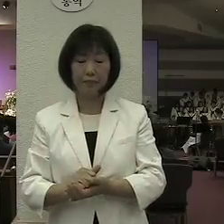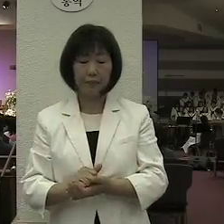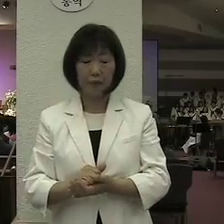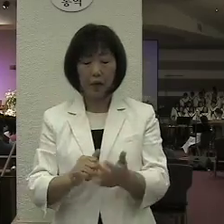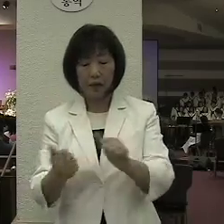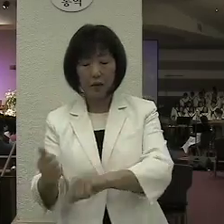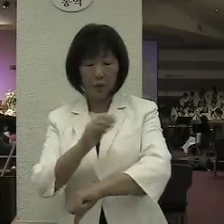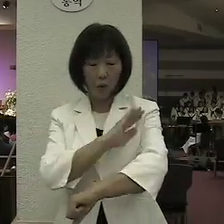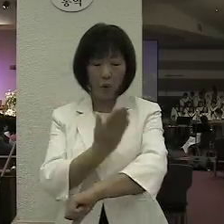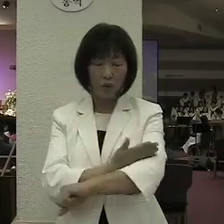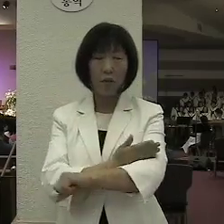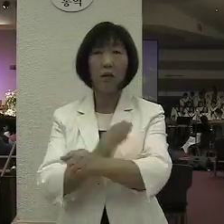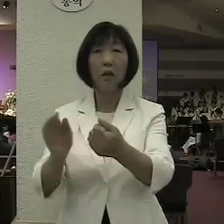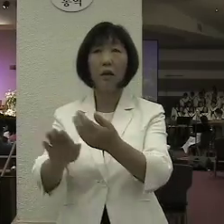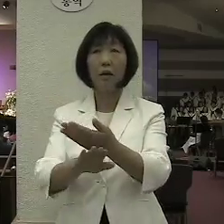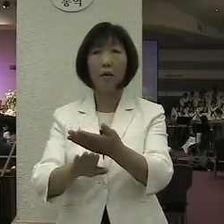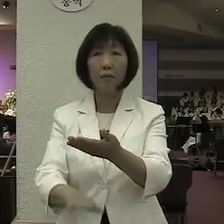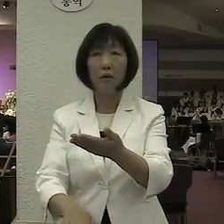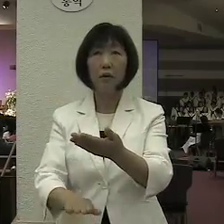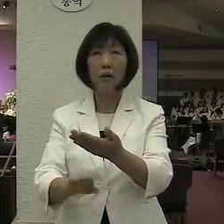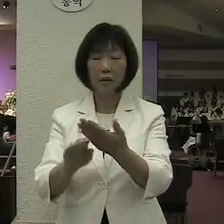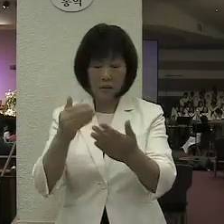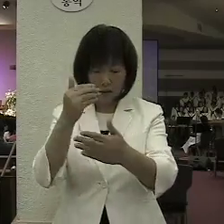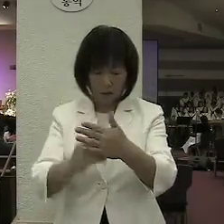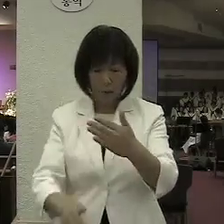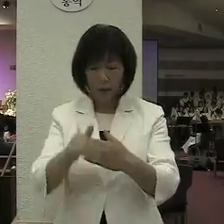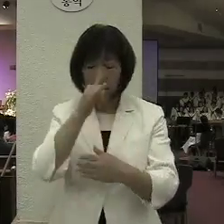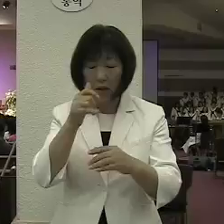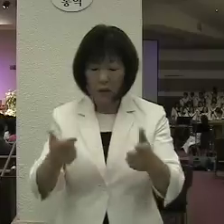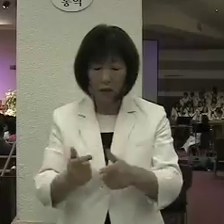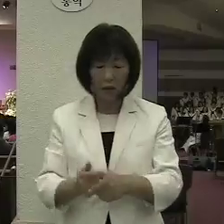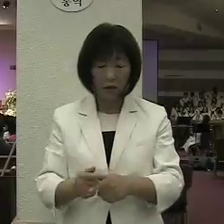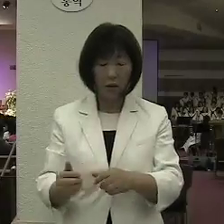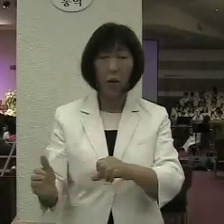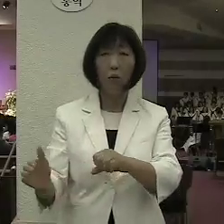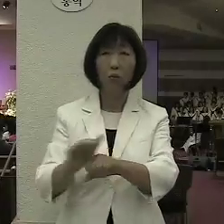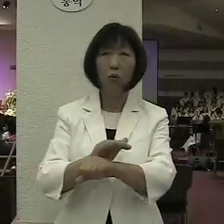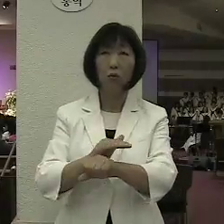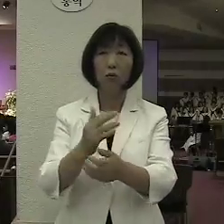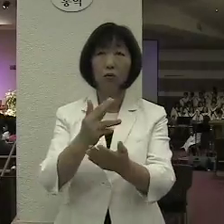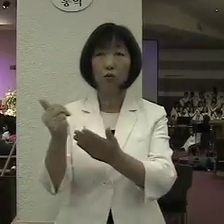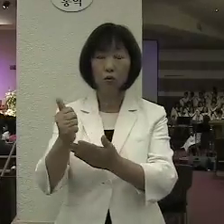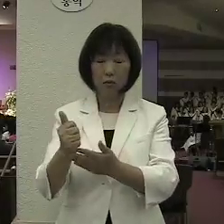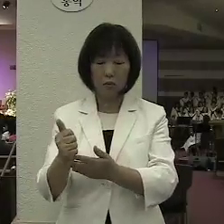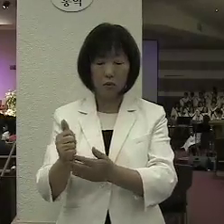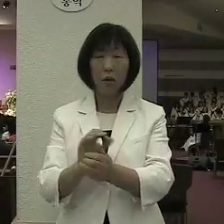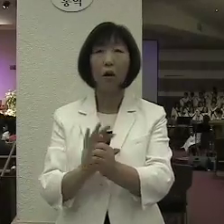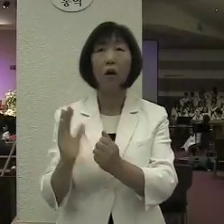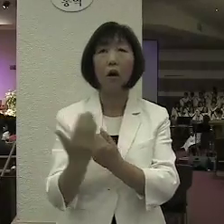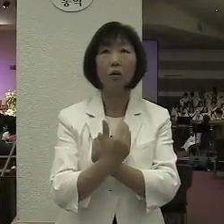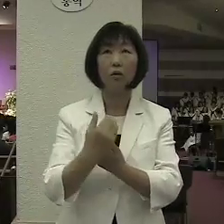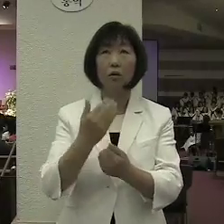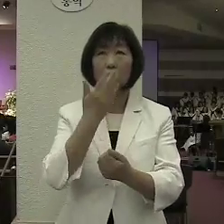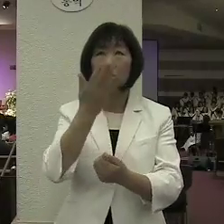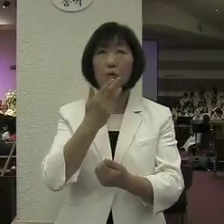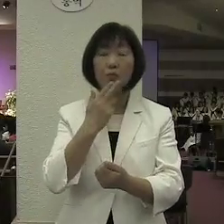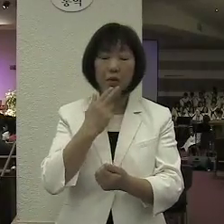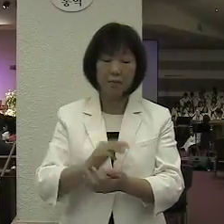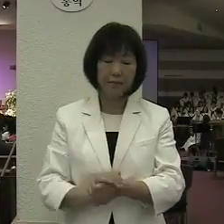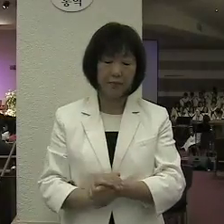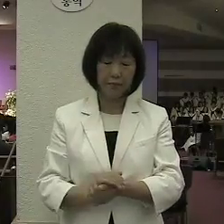부활하셨습니다. 믿으시면 아멘 해보세요. 네. 여러분, 예수님의 부활이 사실이 아니라면 우리의 믿음이 헛될